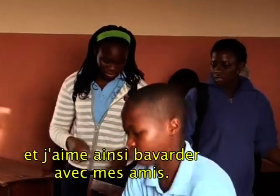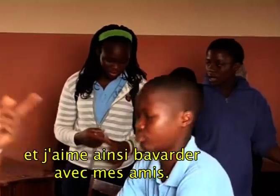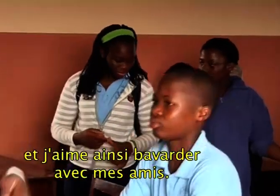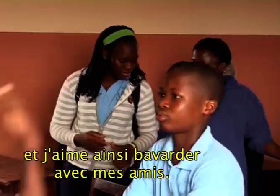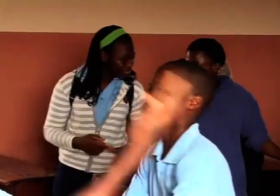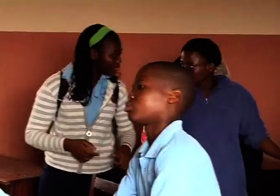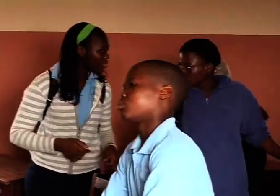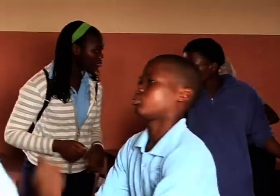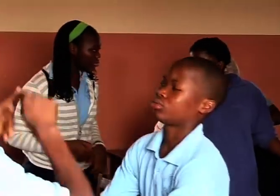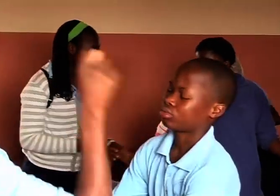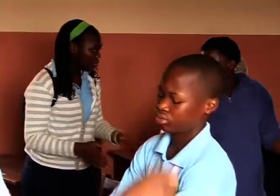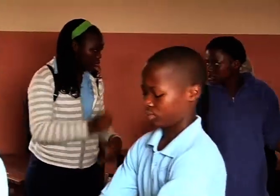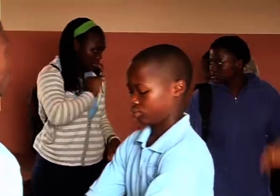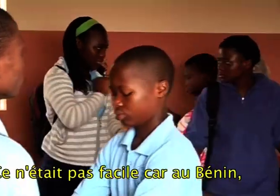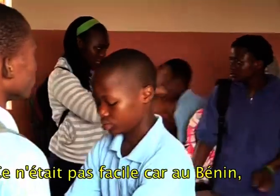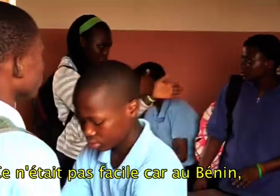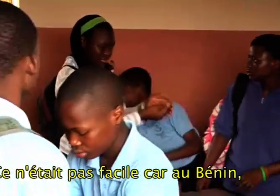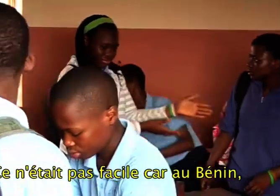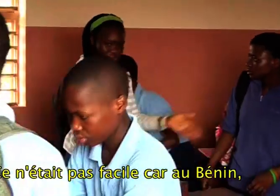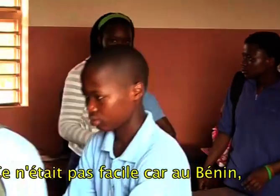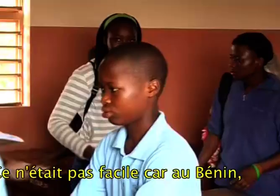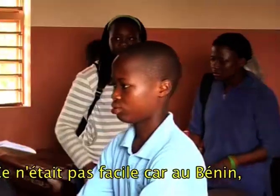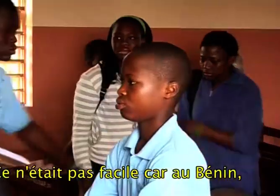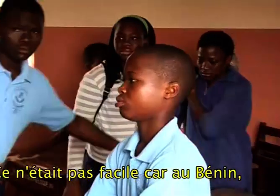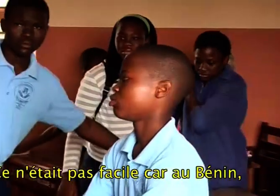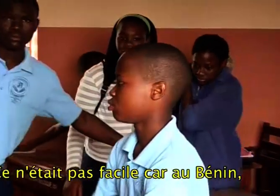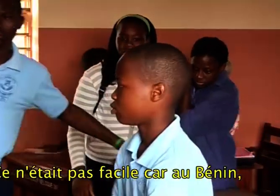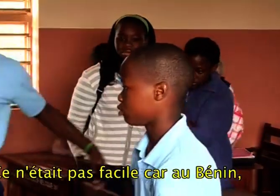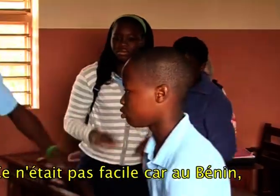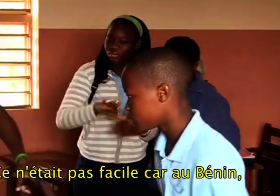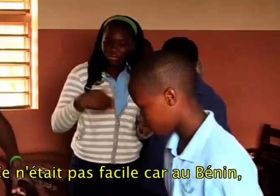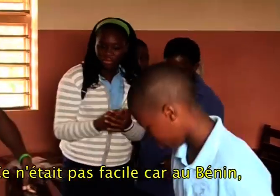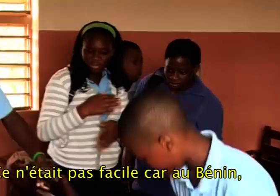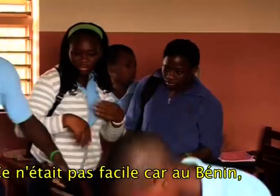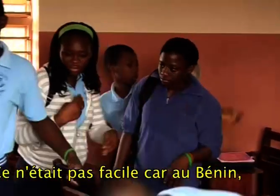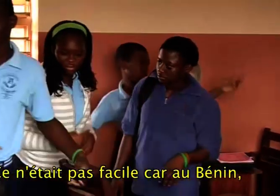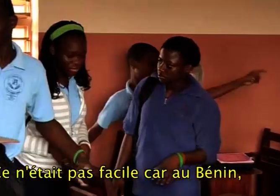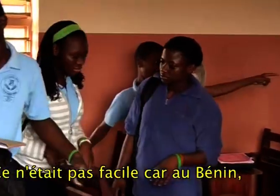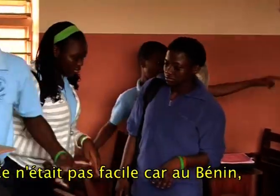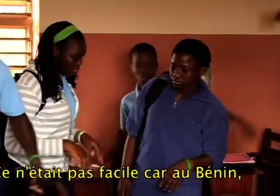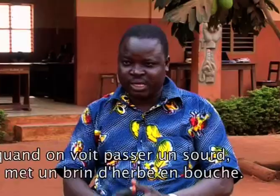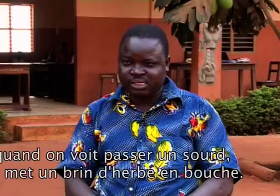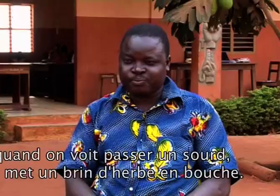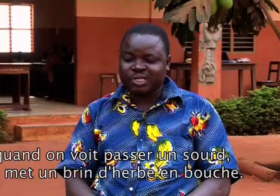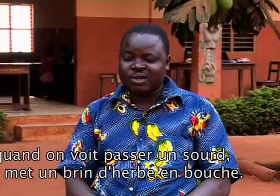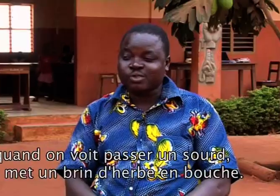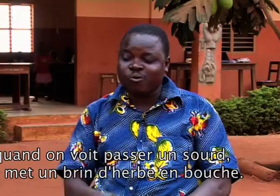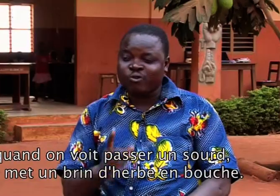amis. Ça n'a pas été vraiment facile, hein? Et il faut dire que dans notre société béninoise, lorsqu'on voit